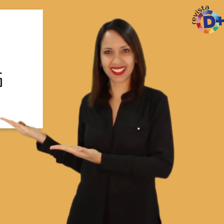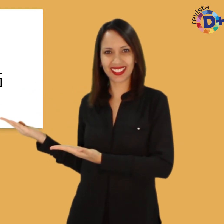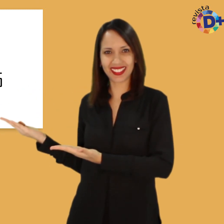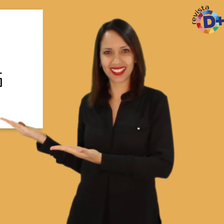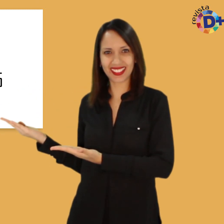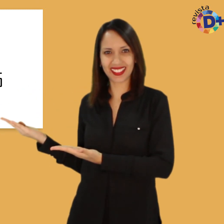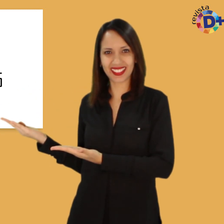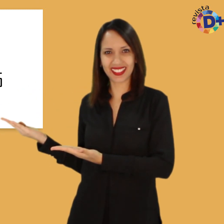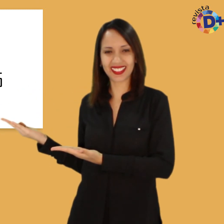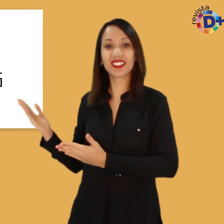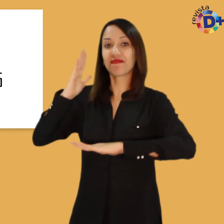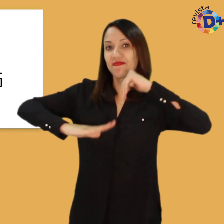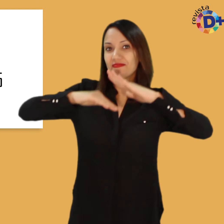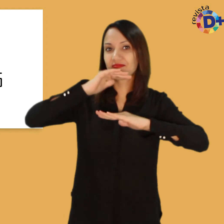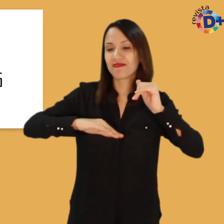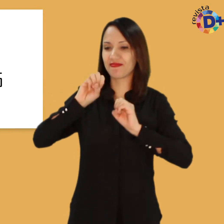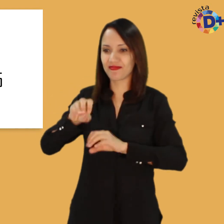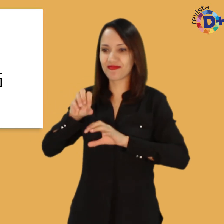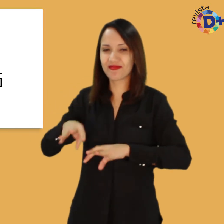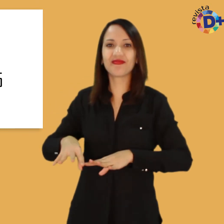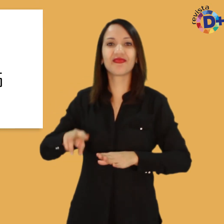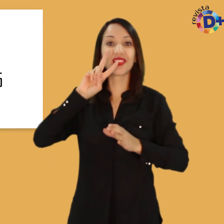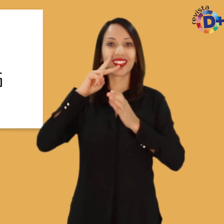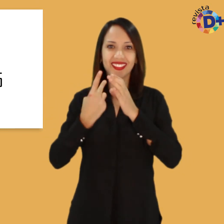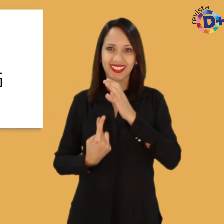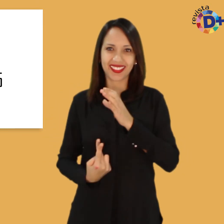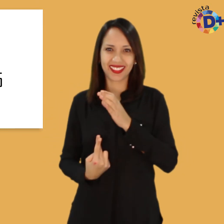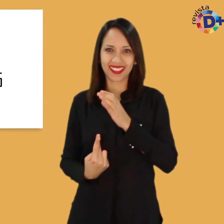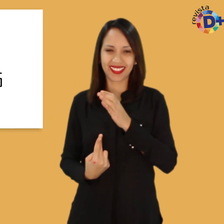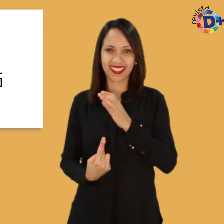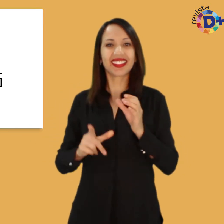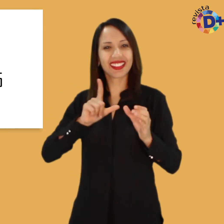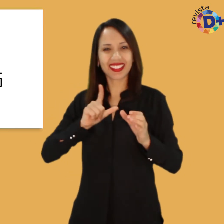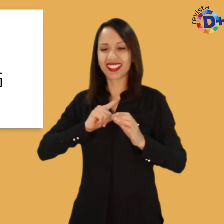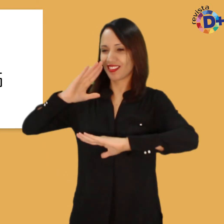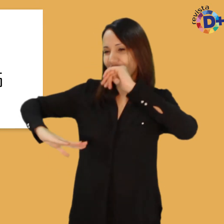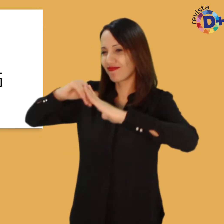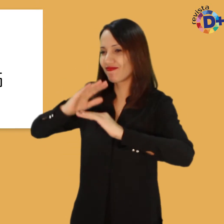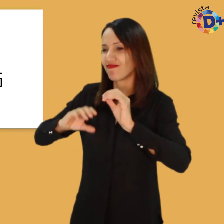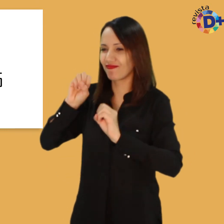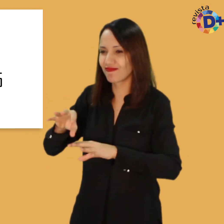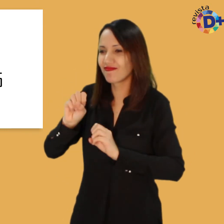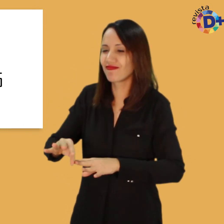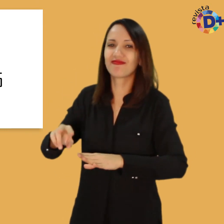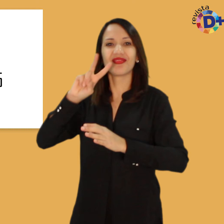5.626/2005, práticas de educação bilíngue. Tais práticas, necessariamente, devem